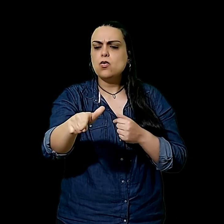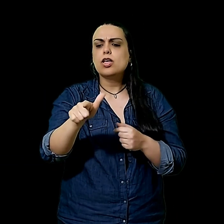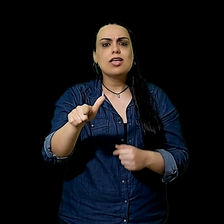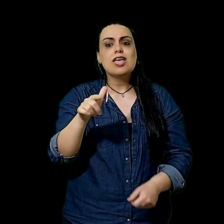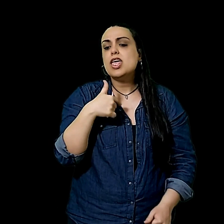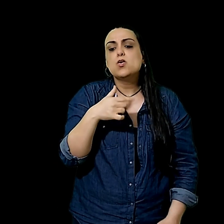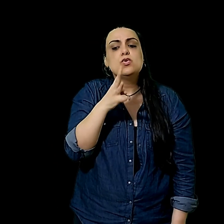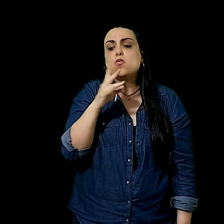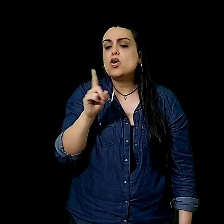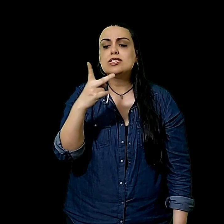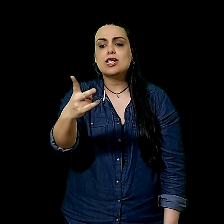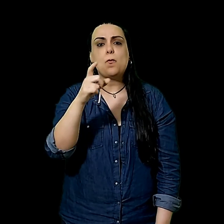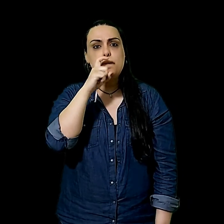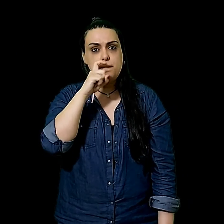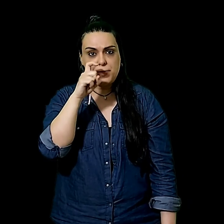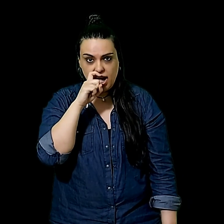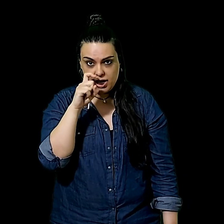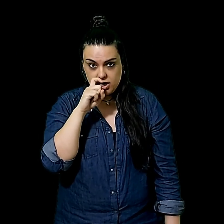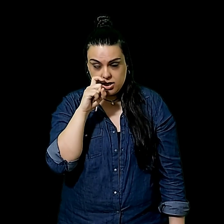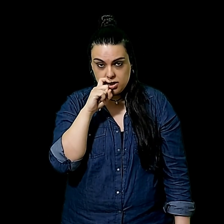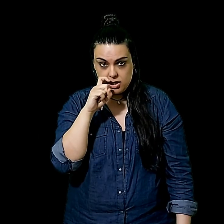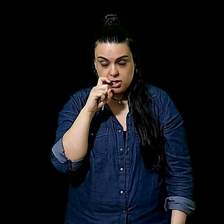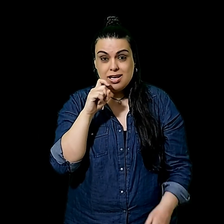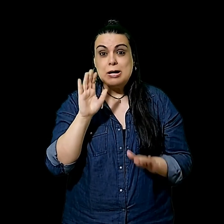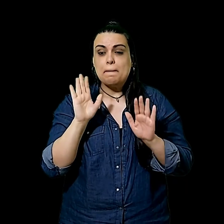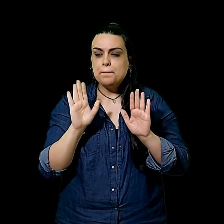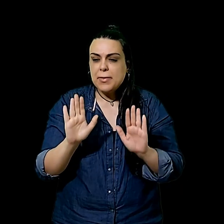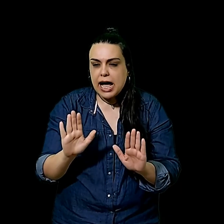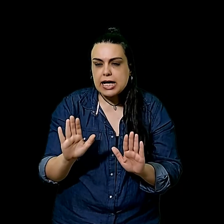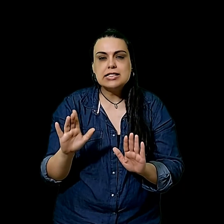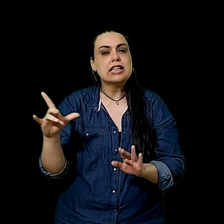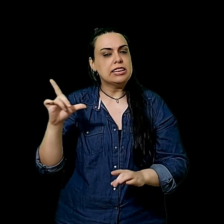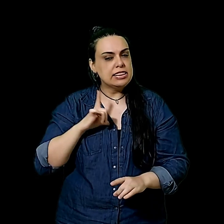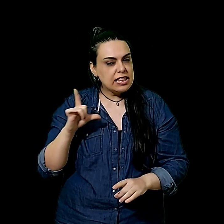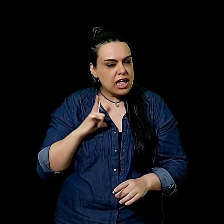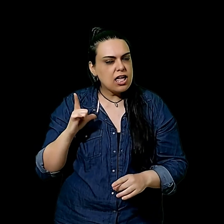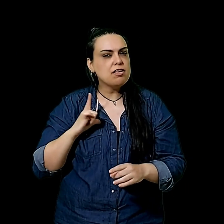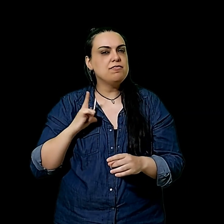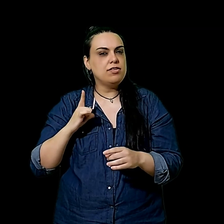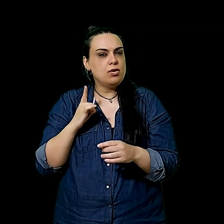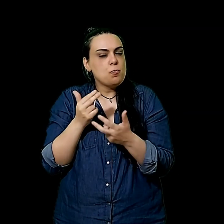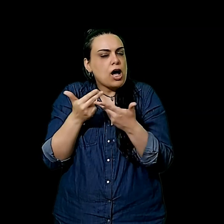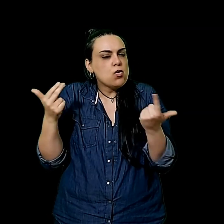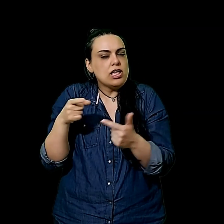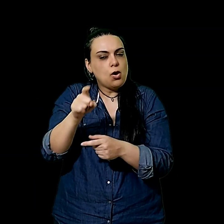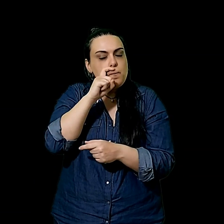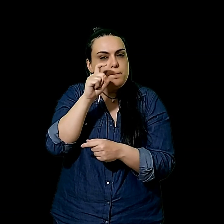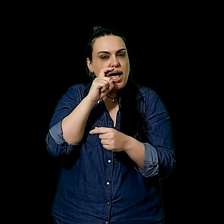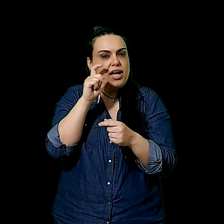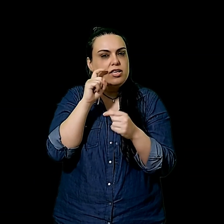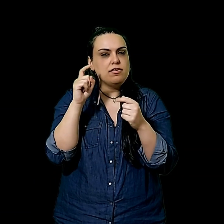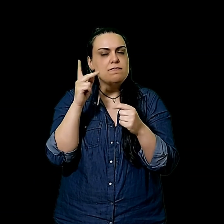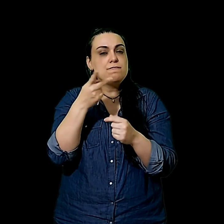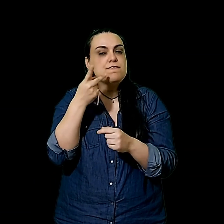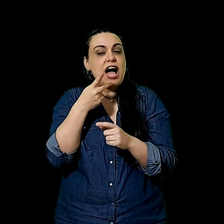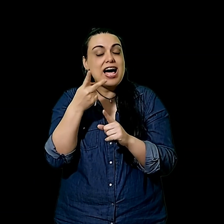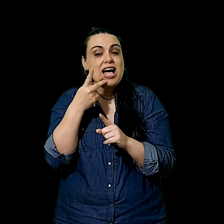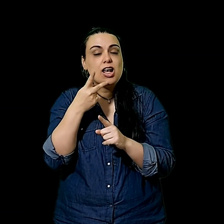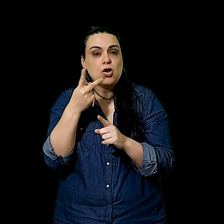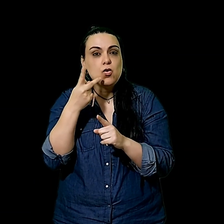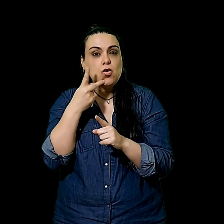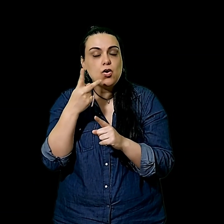eu não conheci o seu pai, mas houve algo que ele falou antes de partir